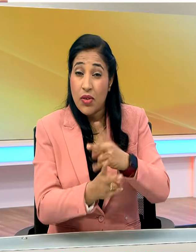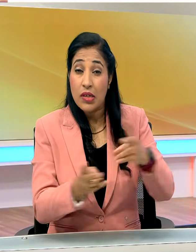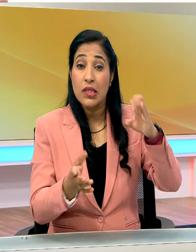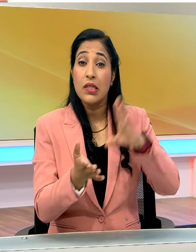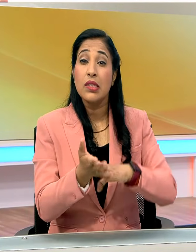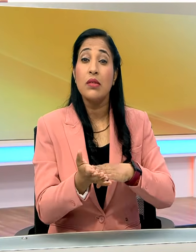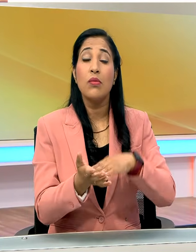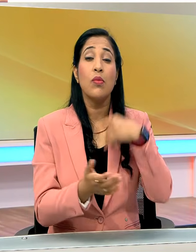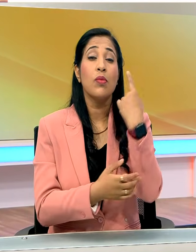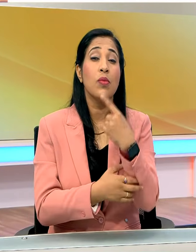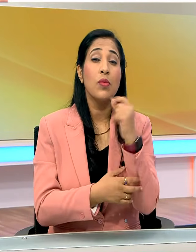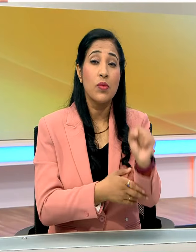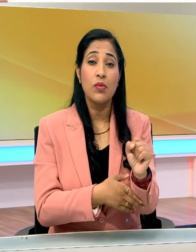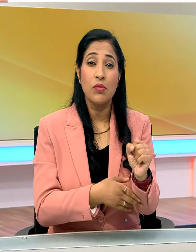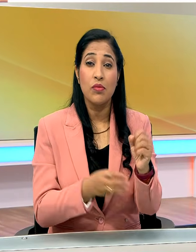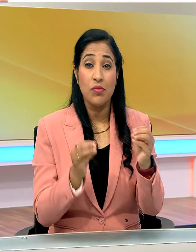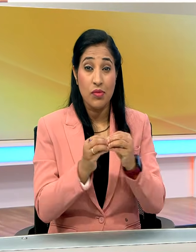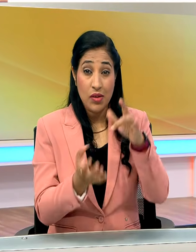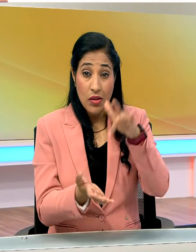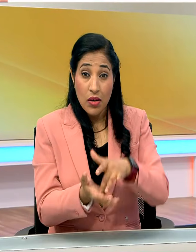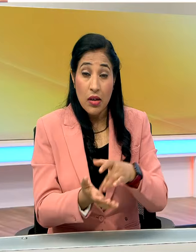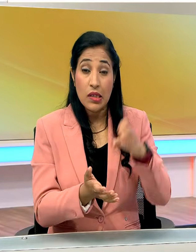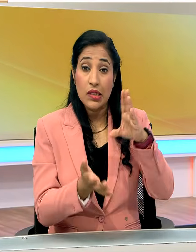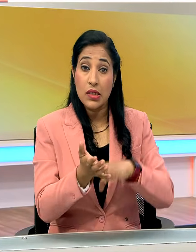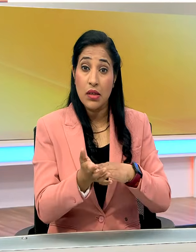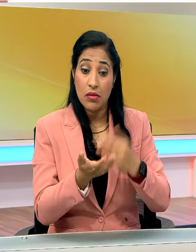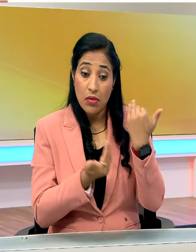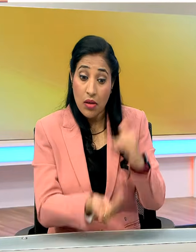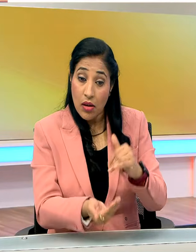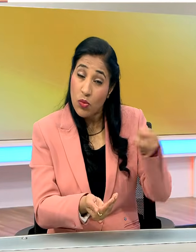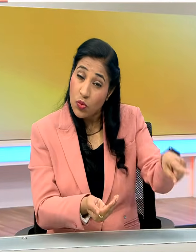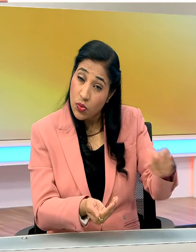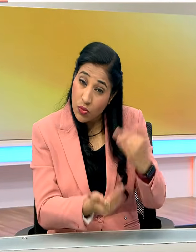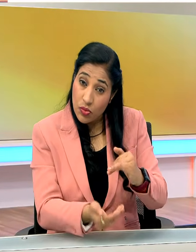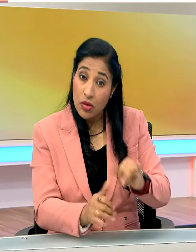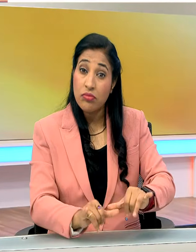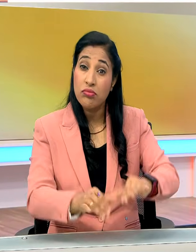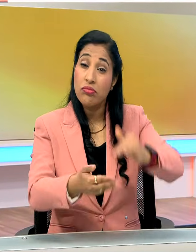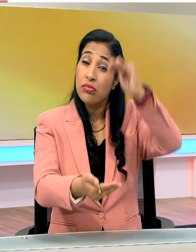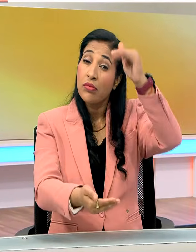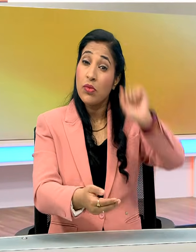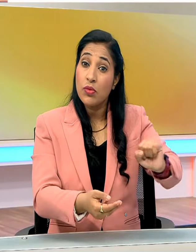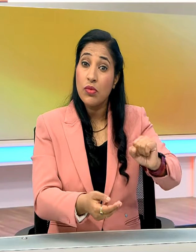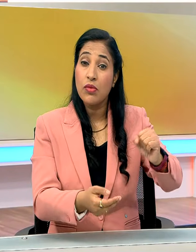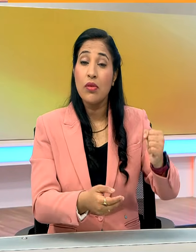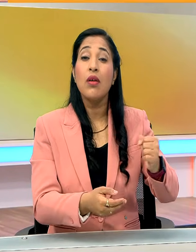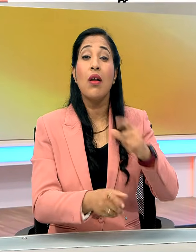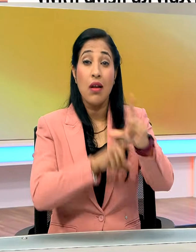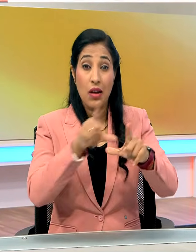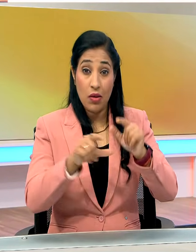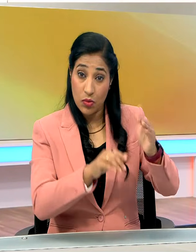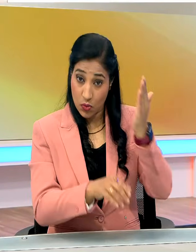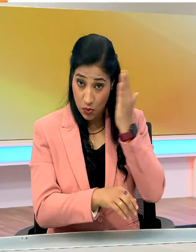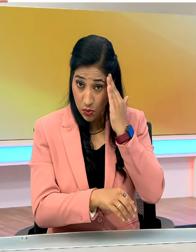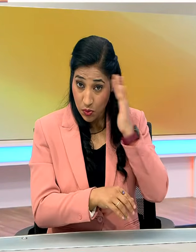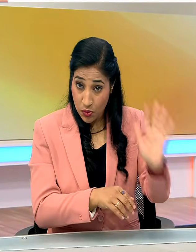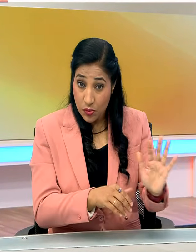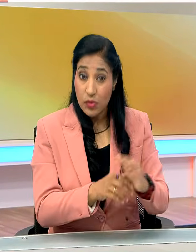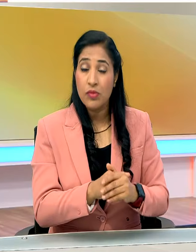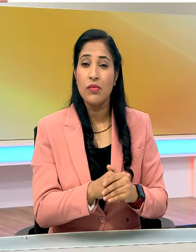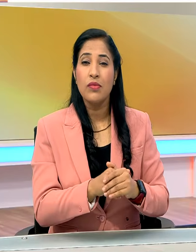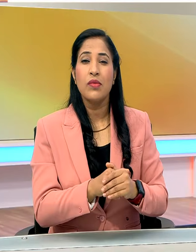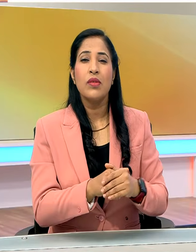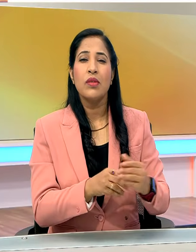मुख्यमंत्री बंगाल में ही जन्मा हुआ, बंगाली भाषी,